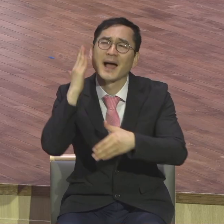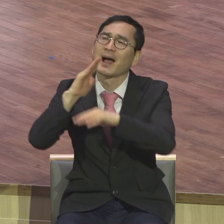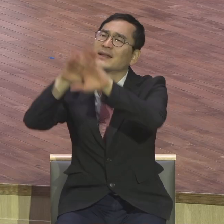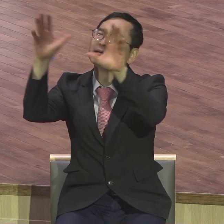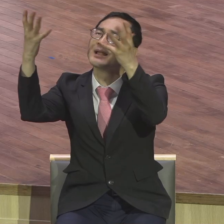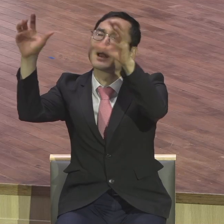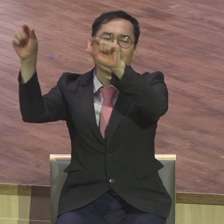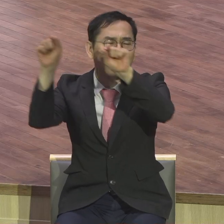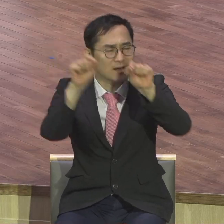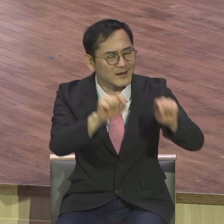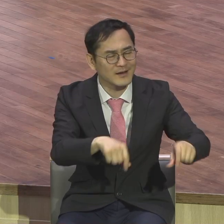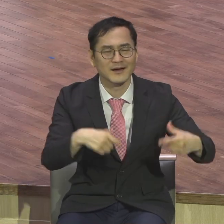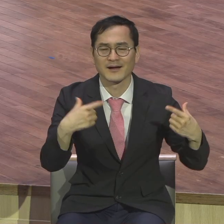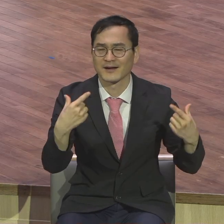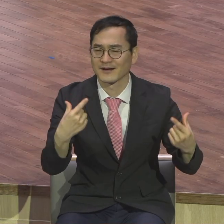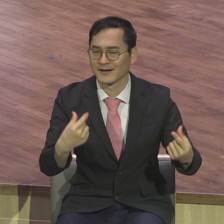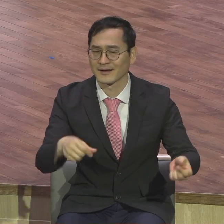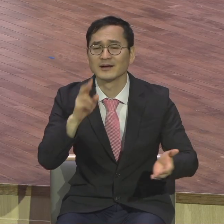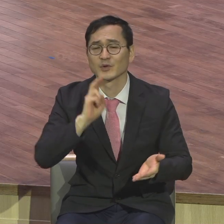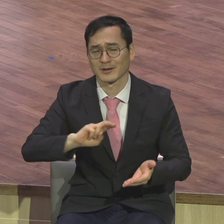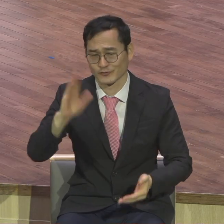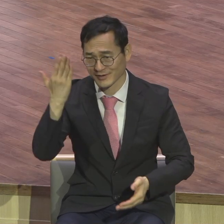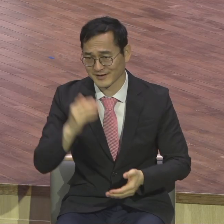구원받은 자의 모습